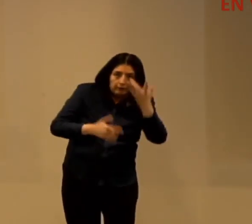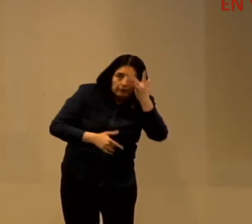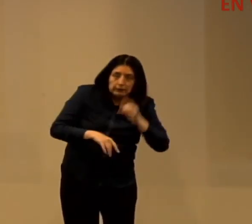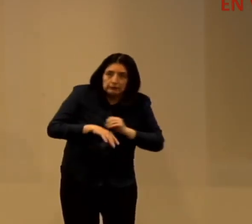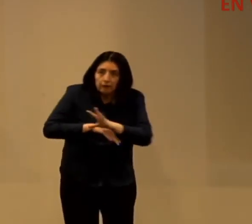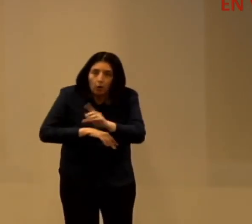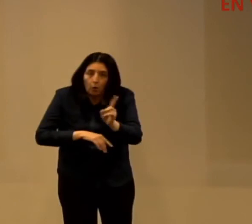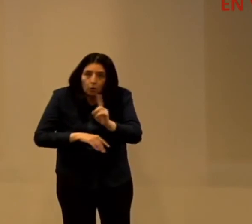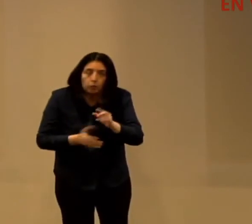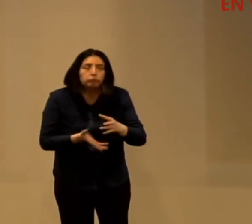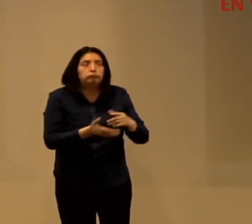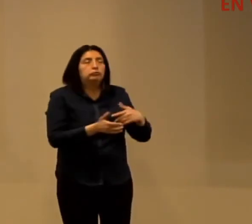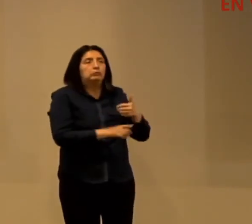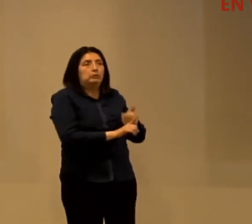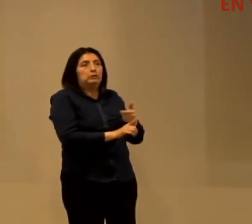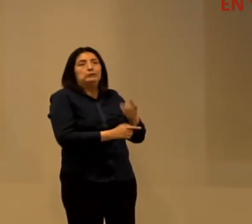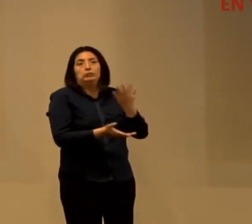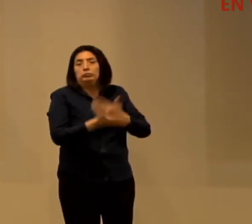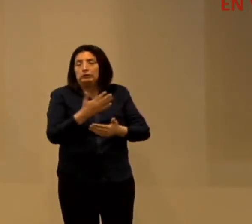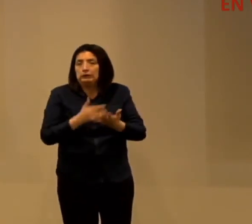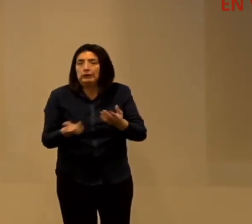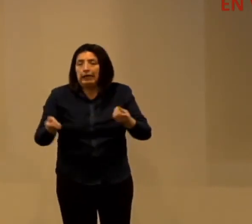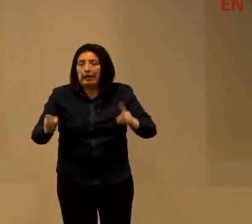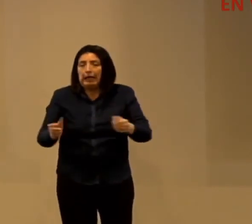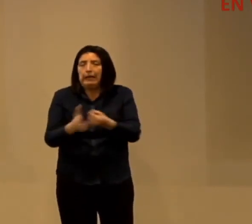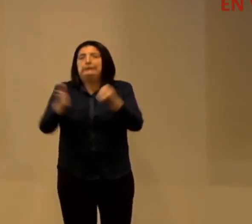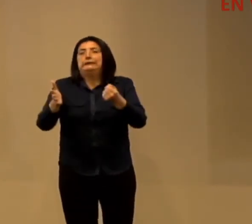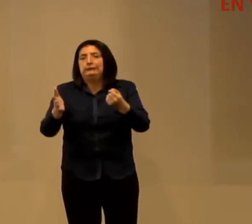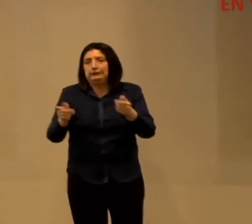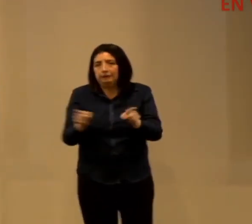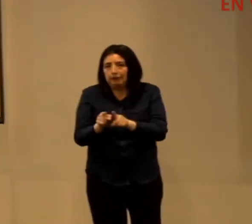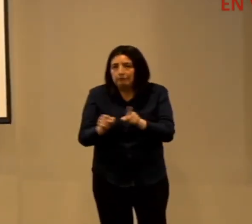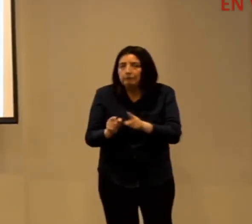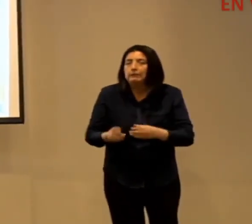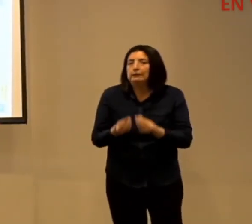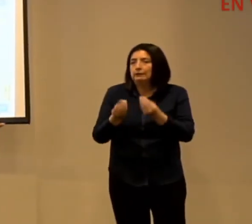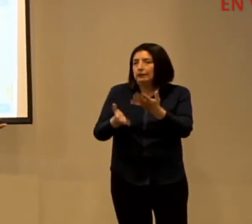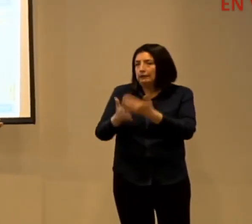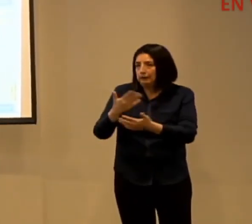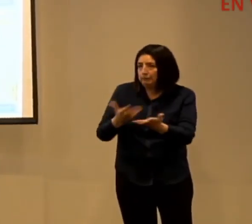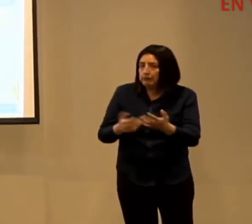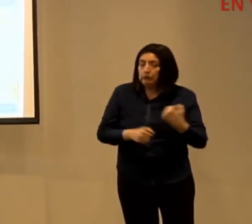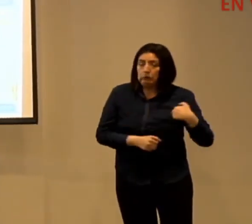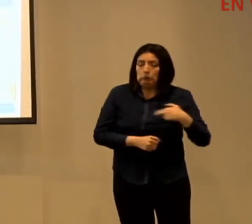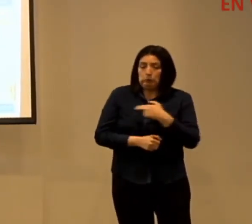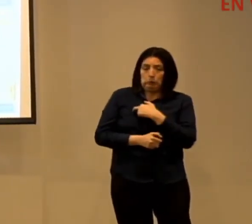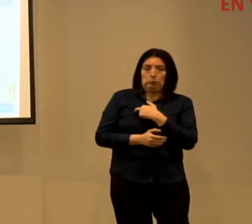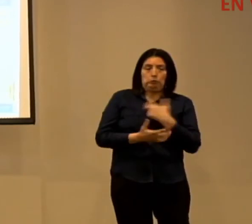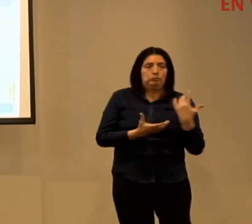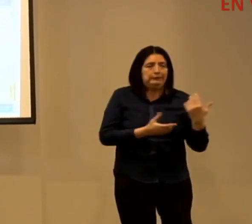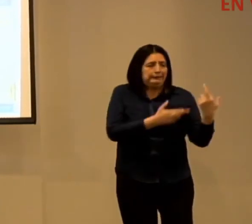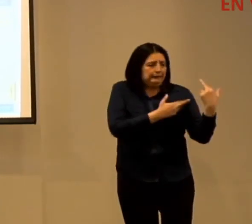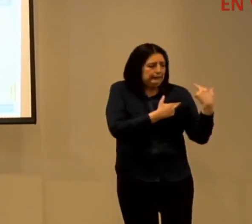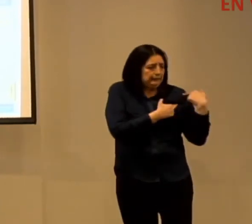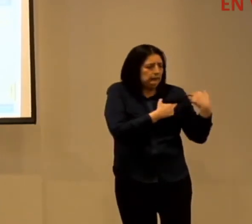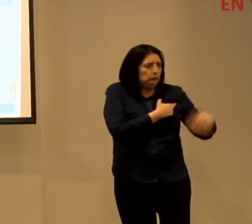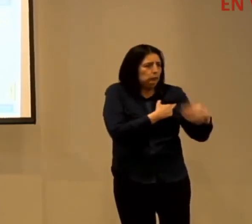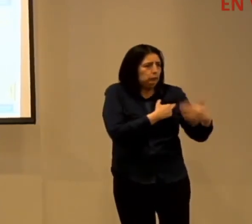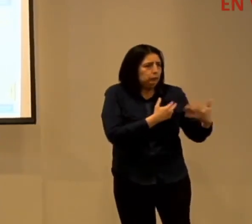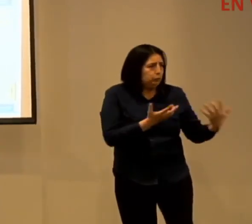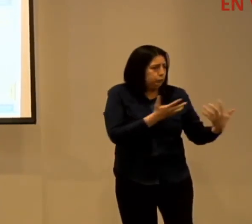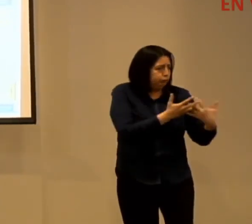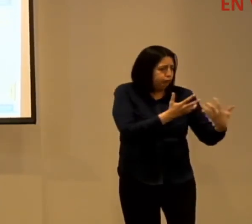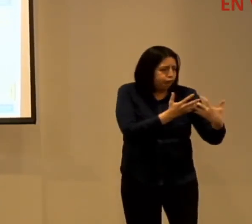sea, todas originan discapacidad, los accidentes también. Entonces tenemos una obligación de tener una articulación